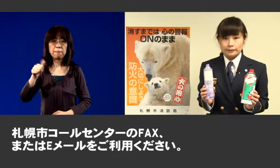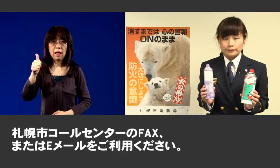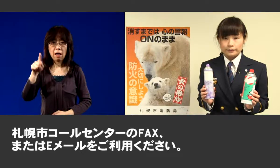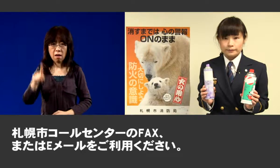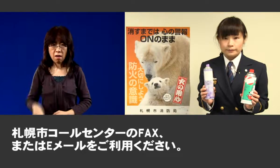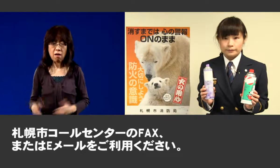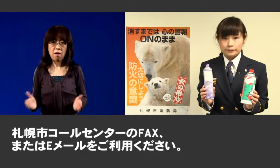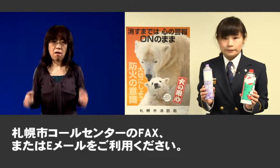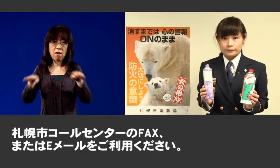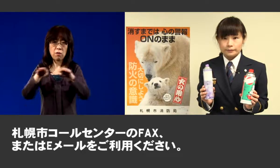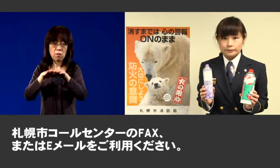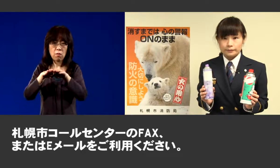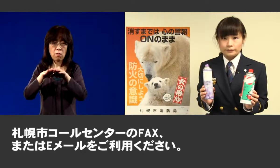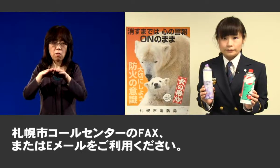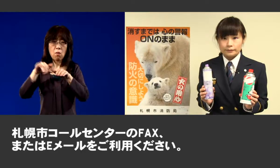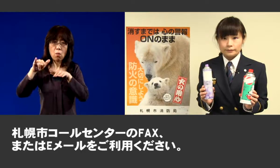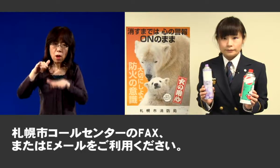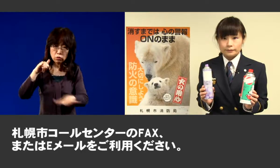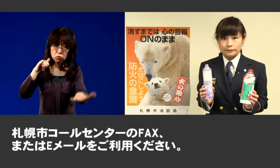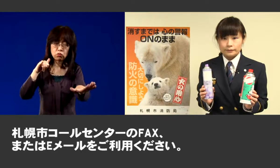ください。